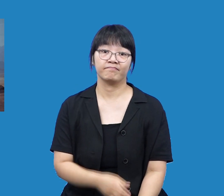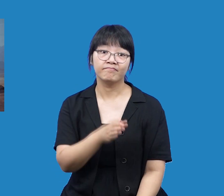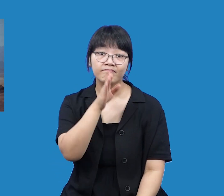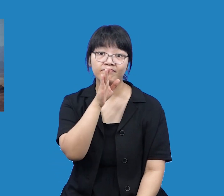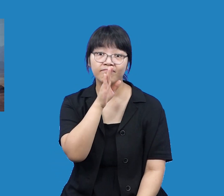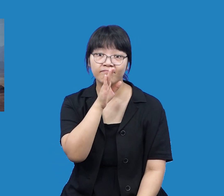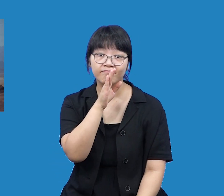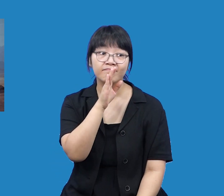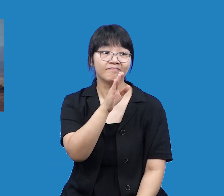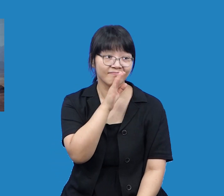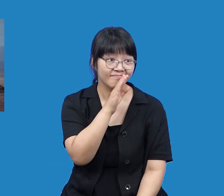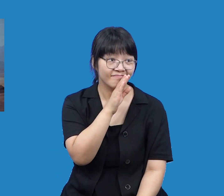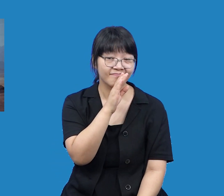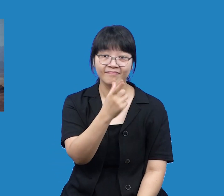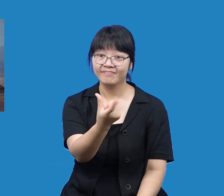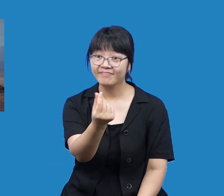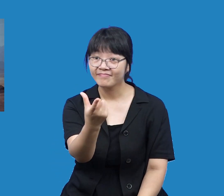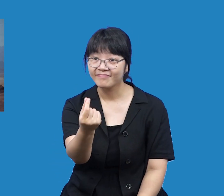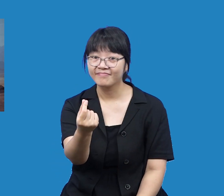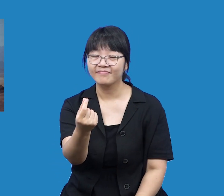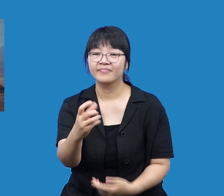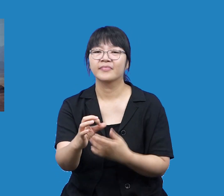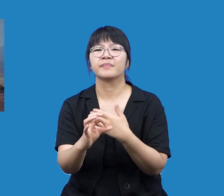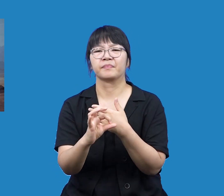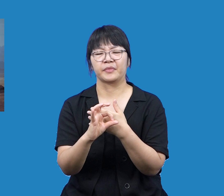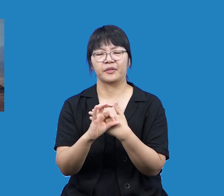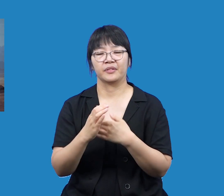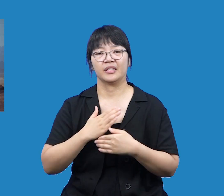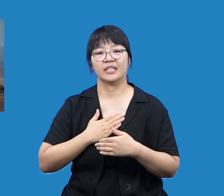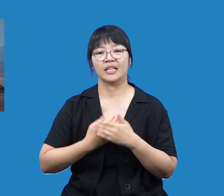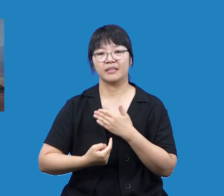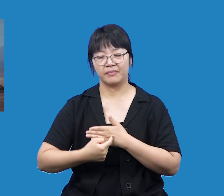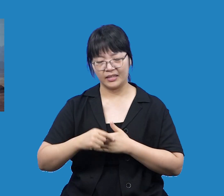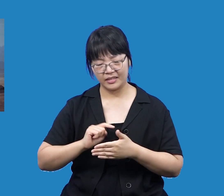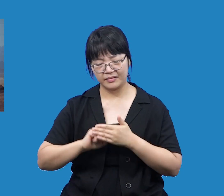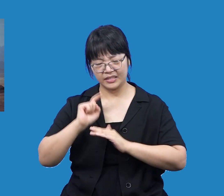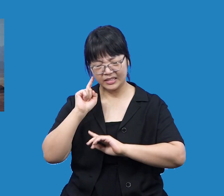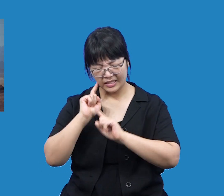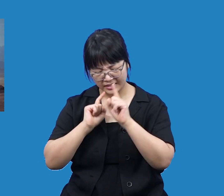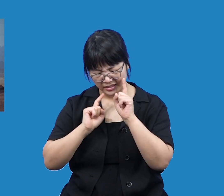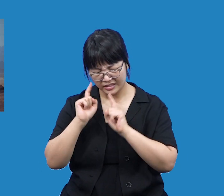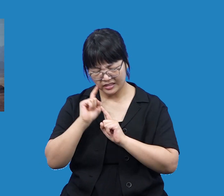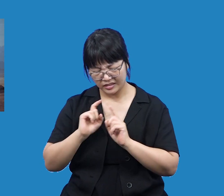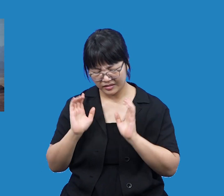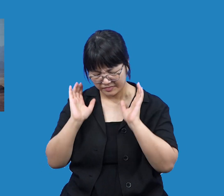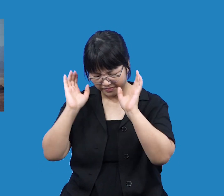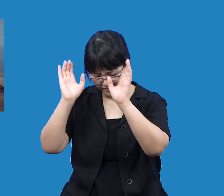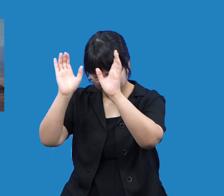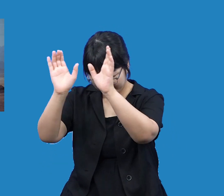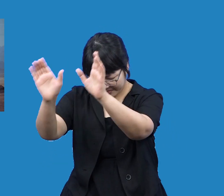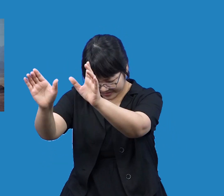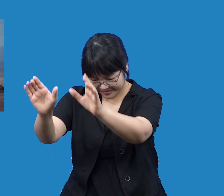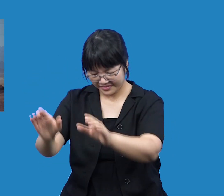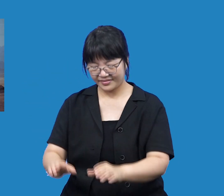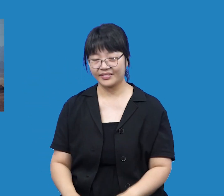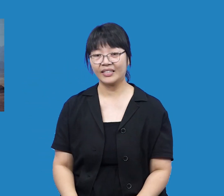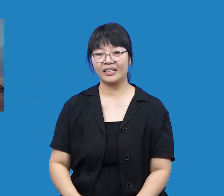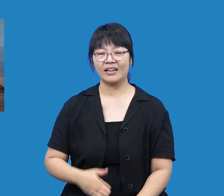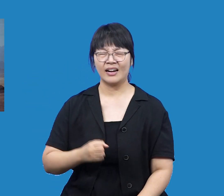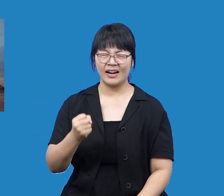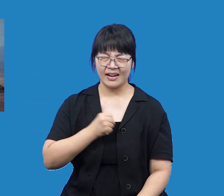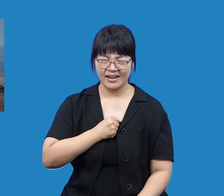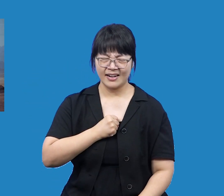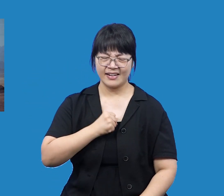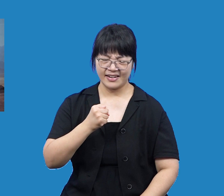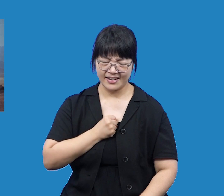그렇다면, 그렇게 그분 앞에 우리의 상처를 십자가 앞에 다 내려놓을 수만 있다면, 우리의 억울함을 내려놓을 수만